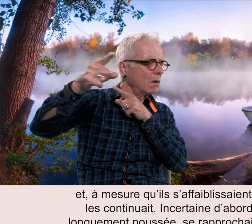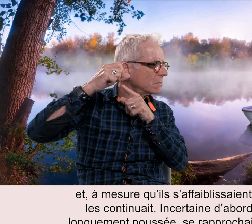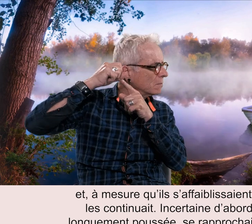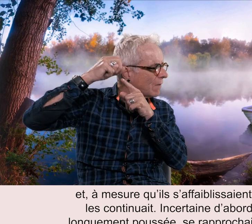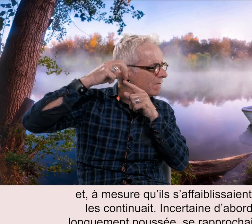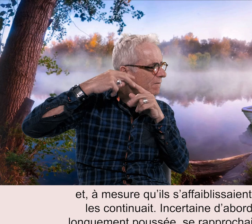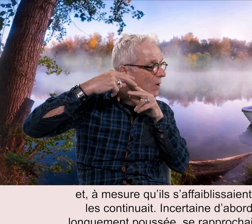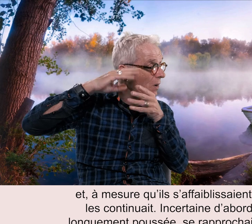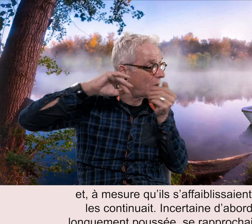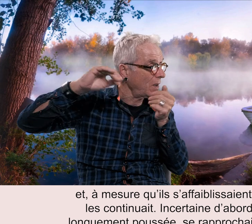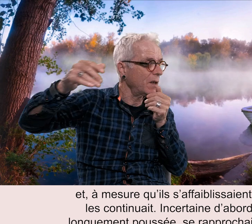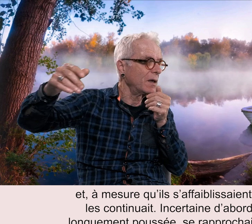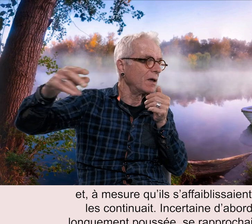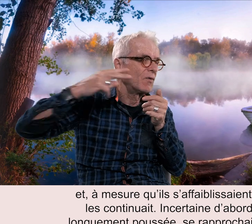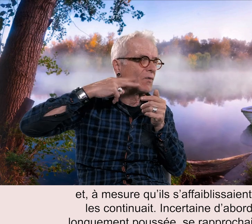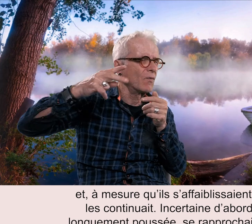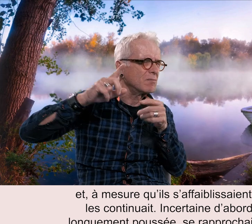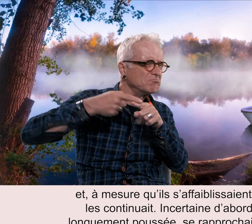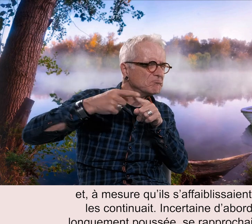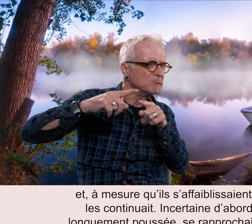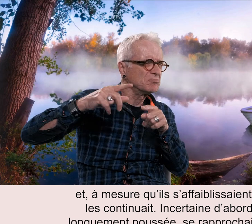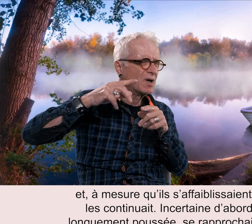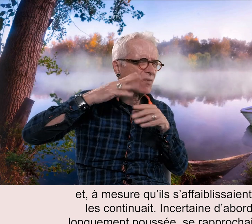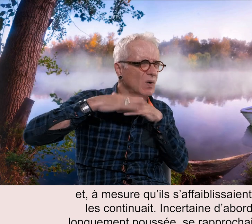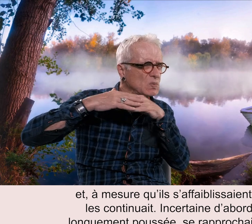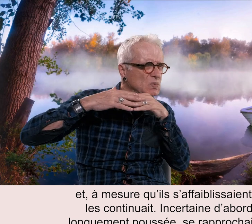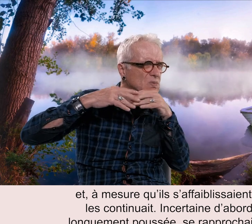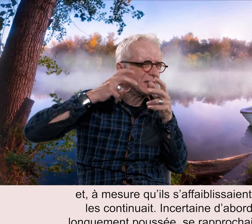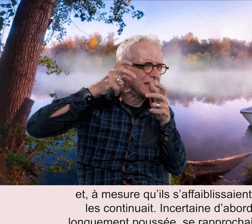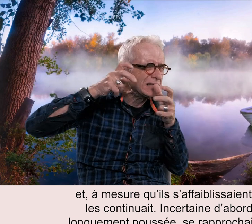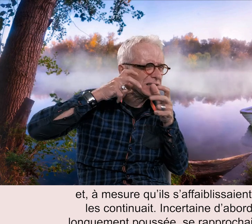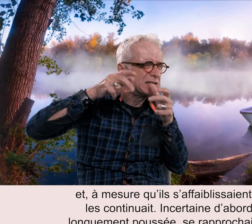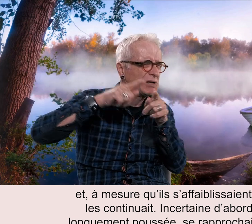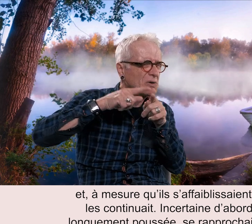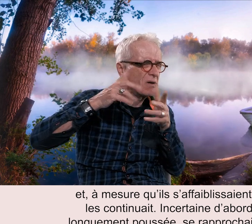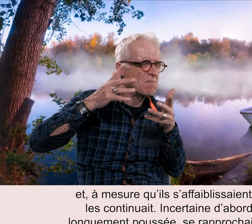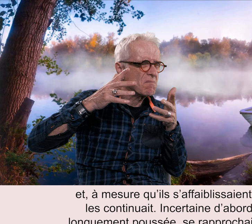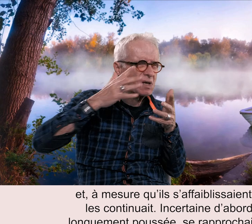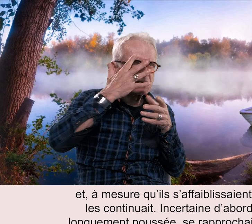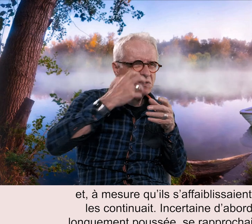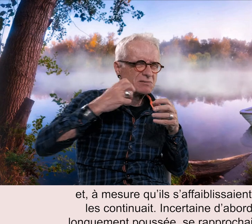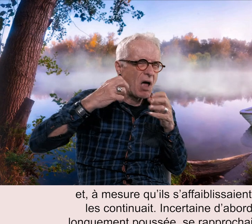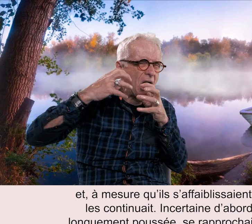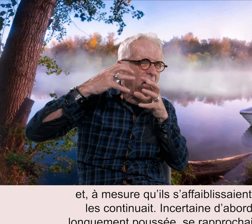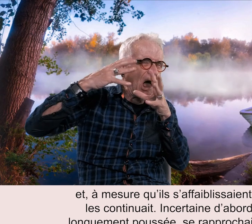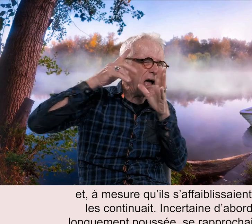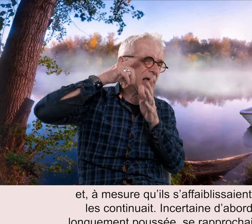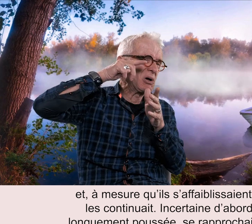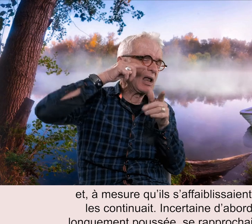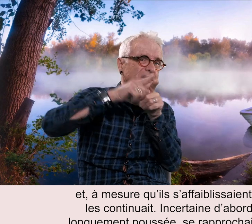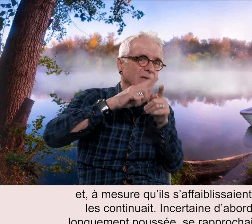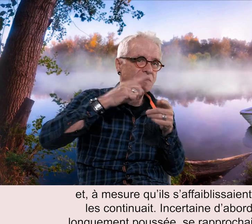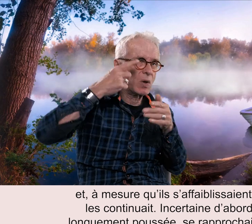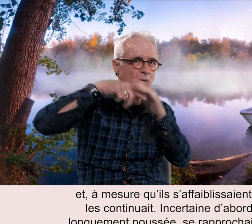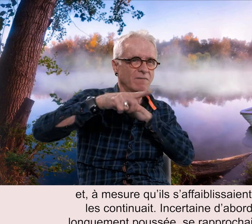les continuait. Incertaines d'abord, cette voix plaintive, longuement poussée, se rapprochait, s'enflat, devint cruel, et il